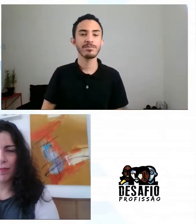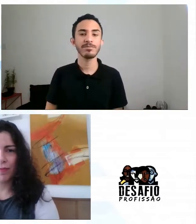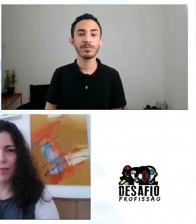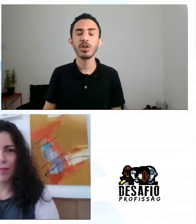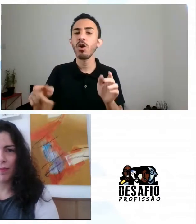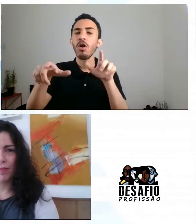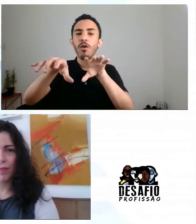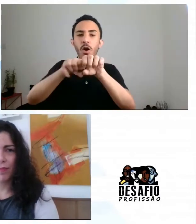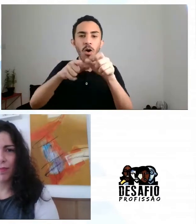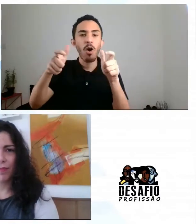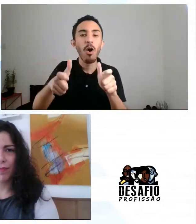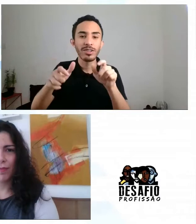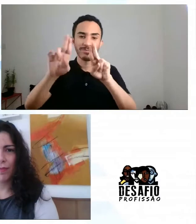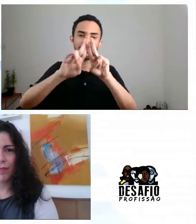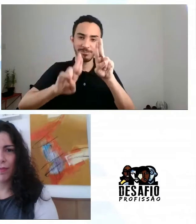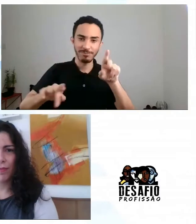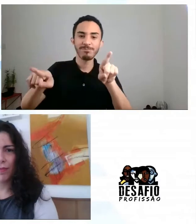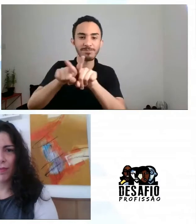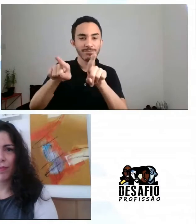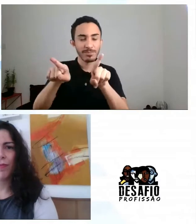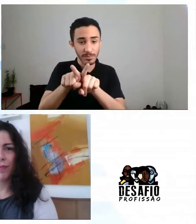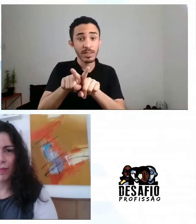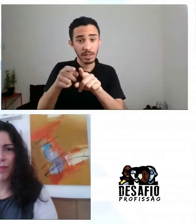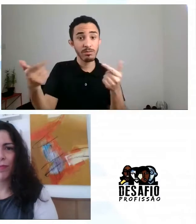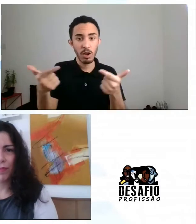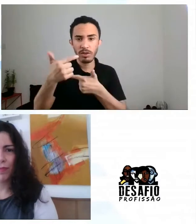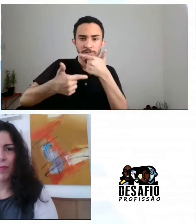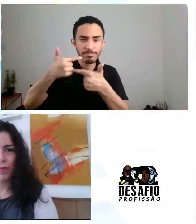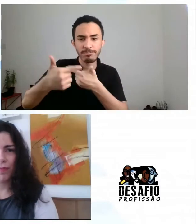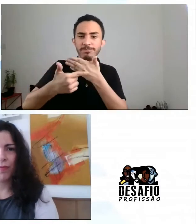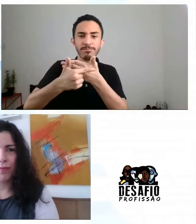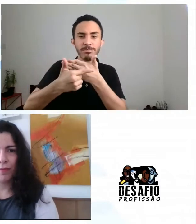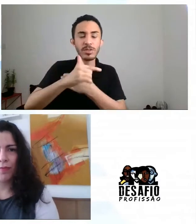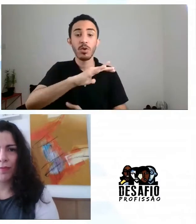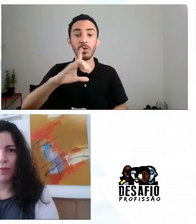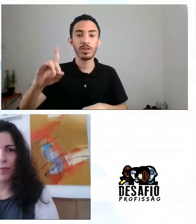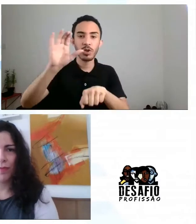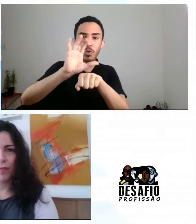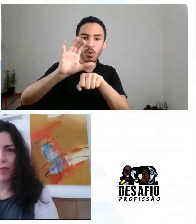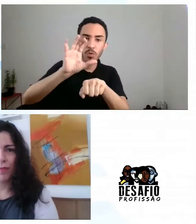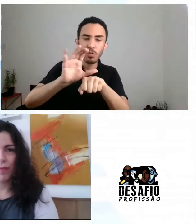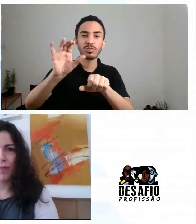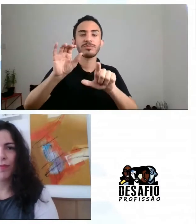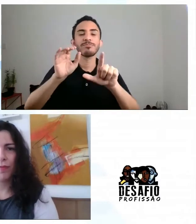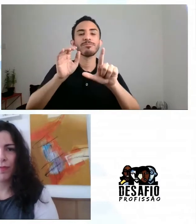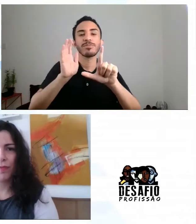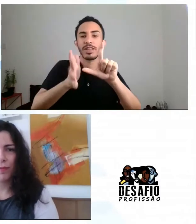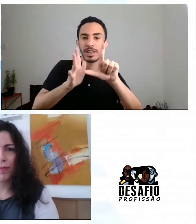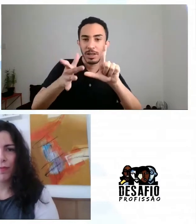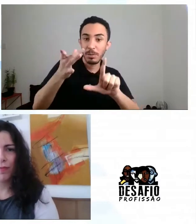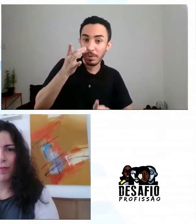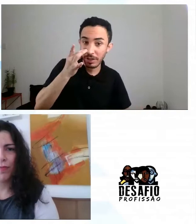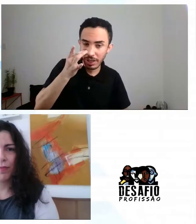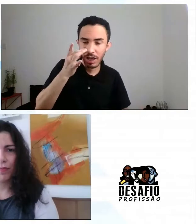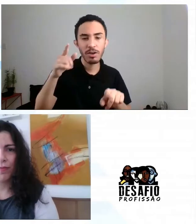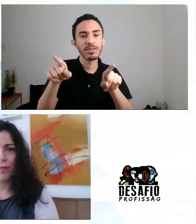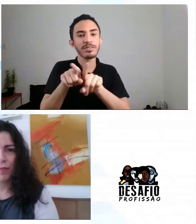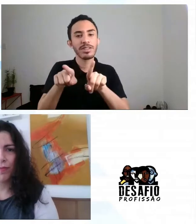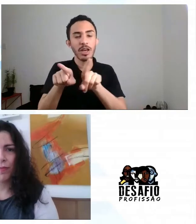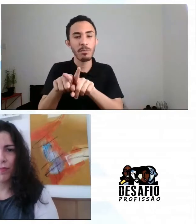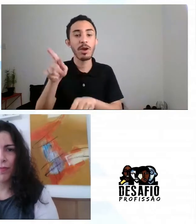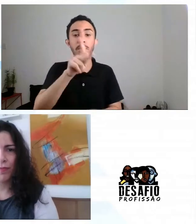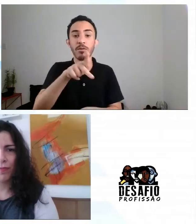pela UFRJ também, e é coordenadora dos cursos de Letras Libras presencial e professora